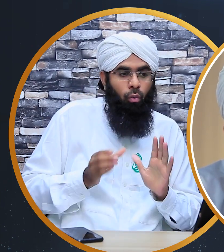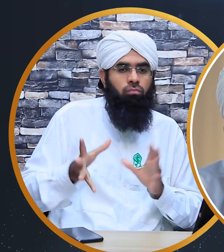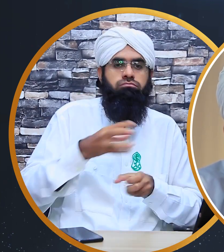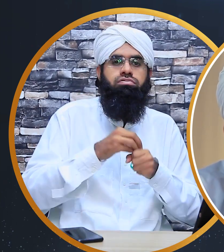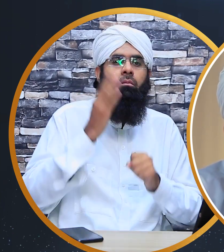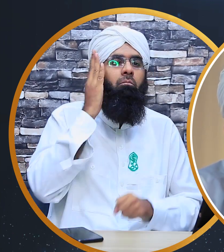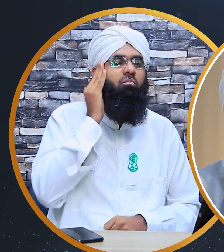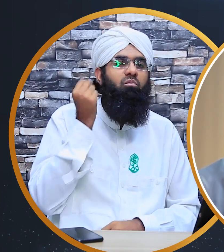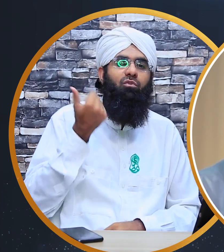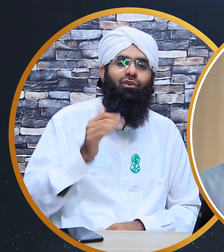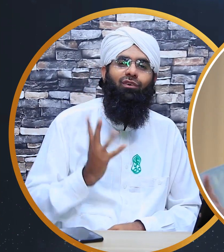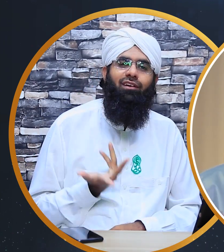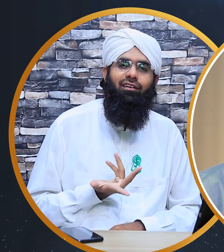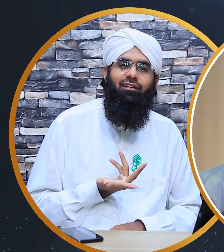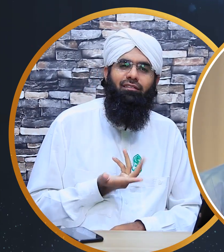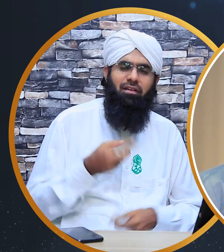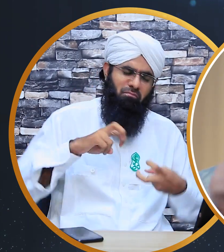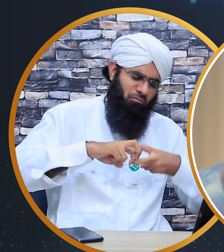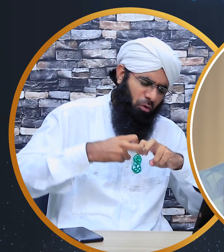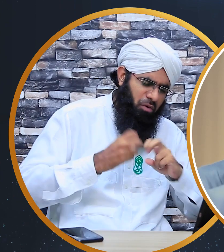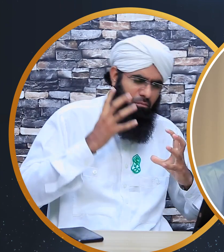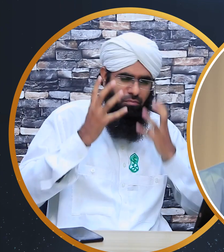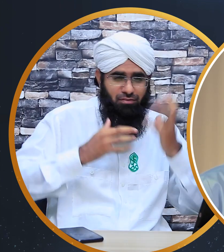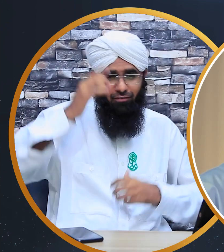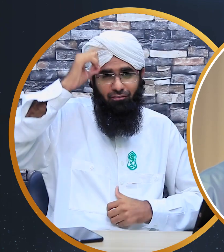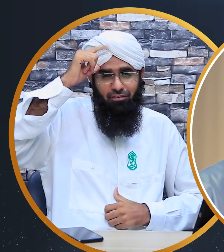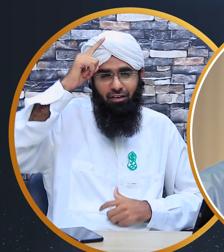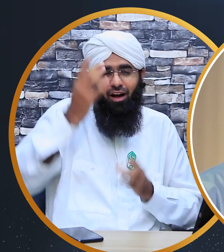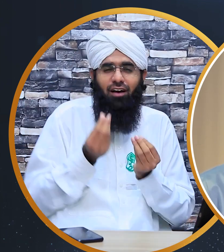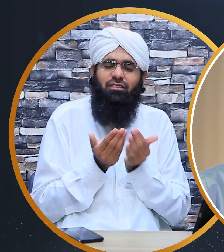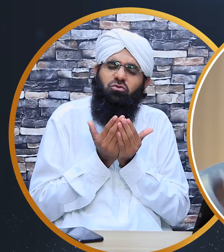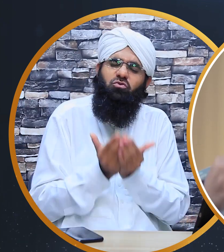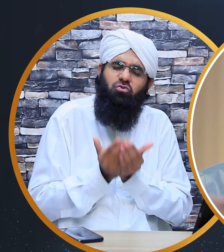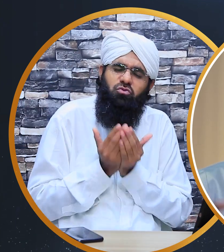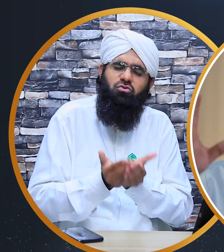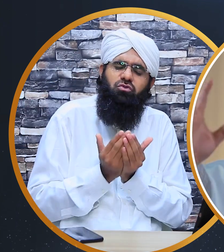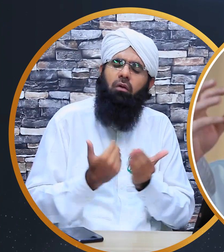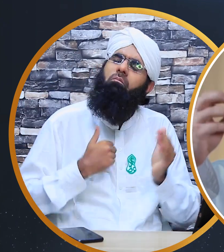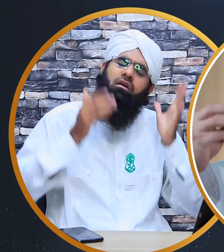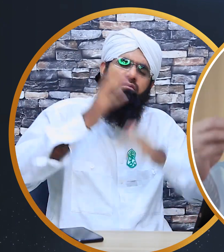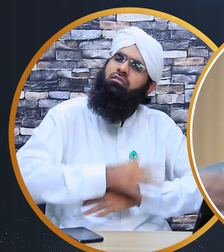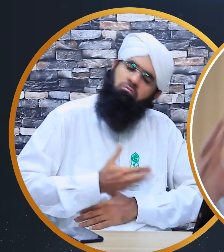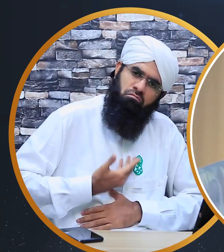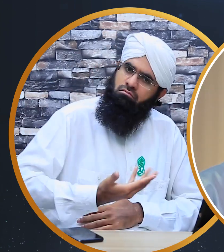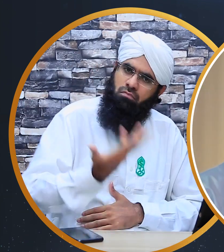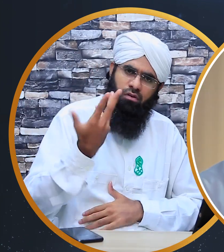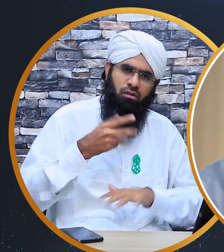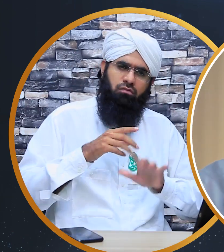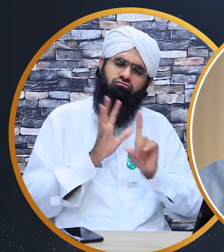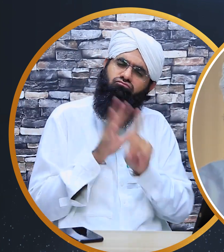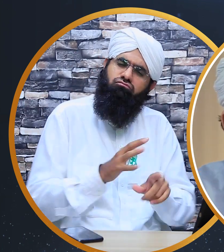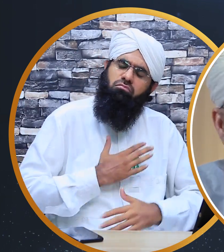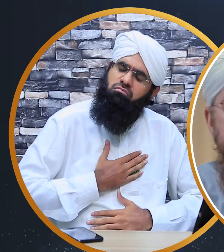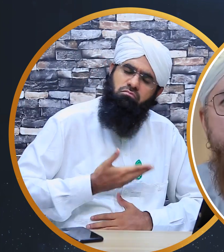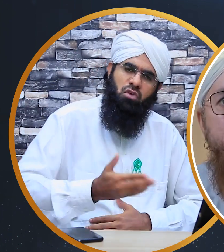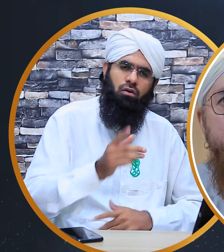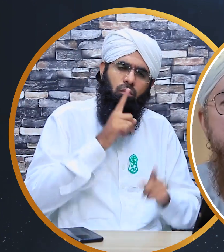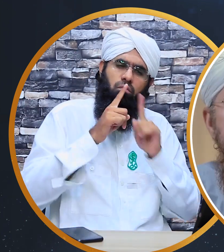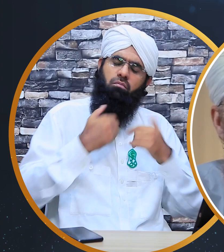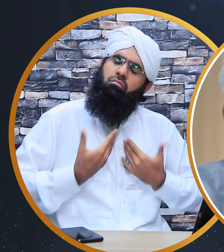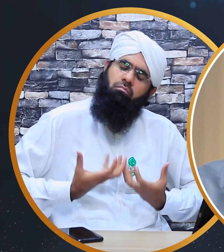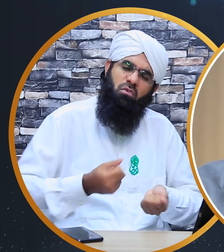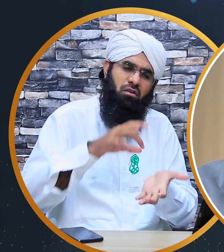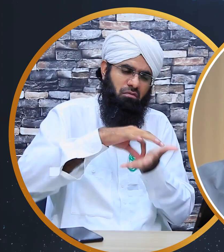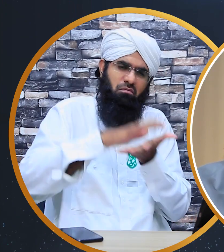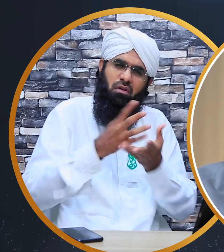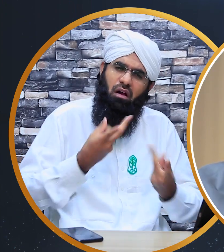بھول جاتے ہیں۔ یا اللہ اس مشکل سے نکال دے، بس پھر میں نے نمازیں ہی پڑھنی ہے، نفل ہی پڑھنے ہیں، میں نے صدقہ خیرات ہی کرنی ہے، بس یہ بیماری دور ہو